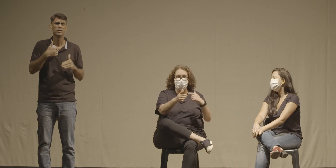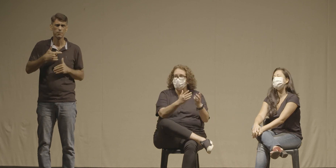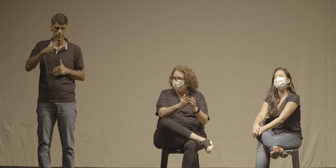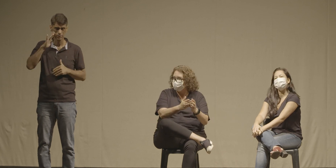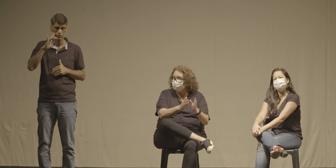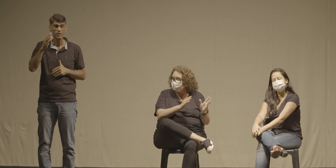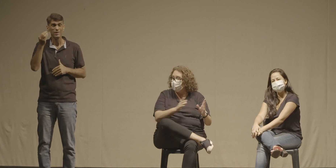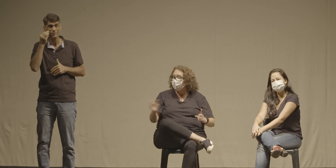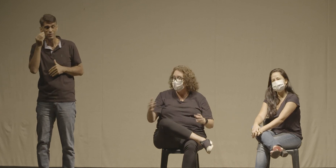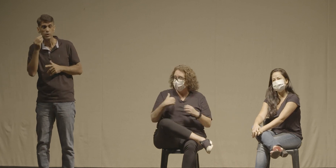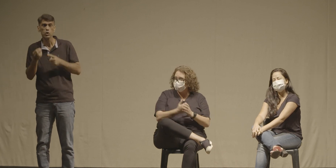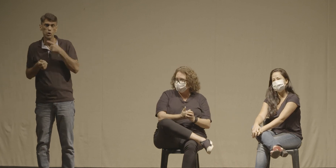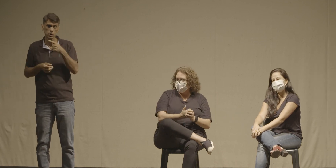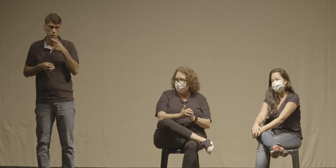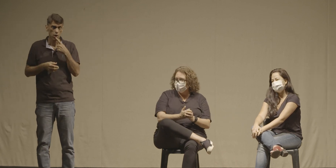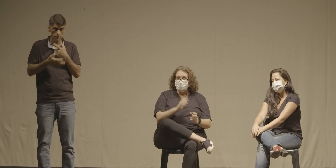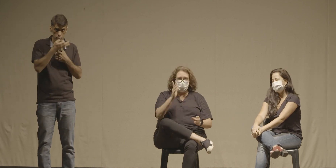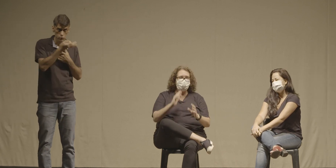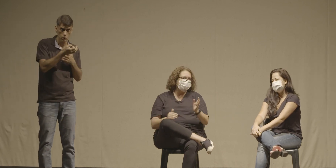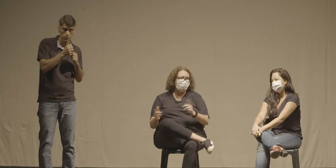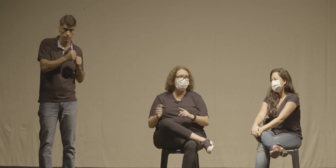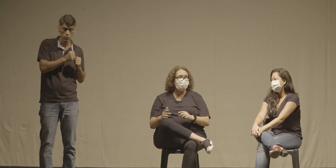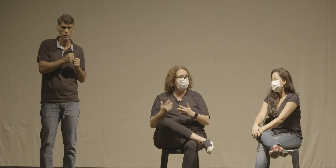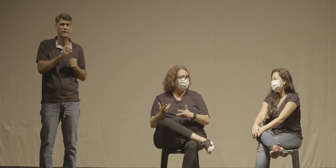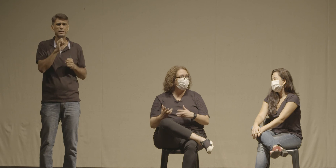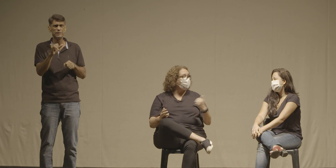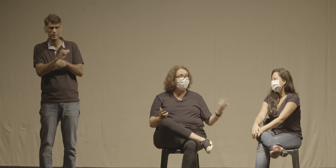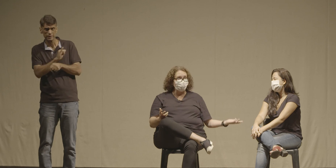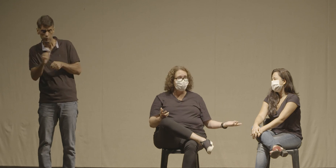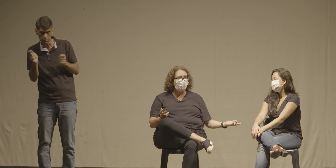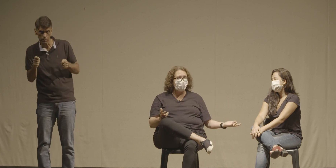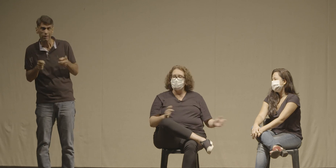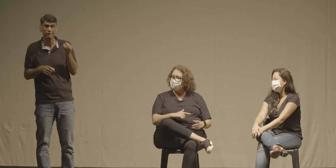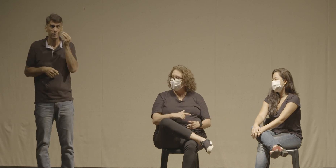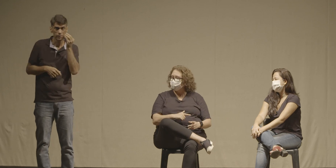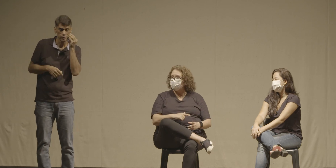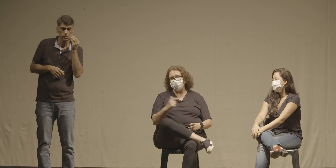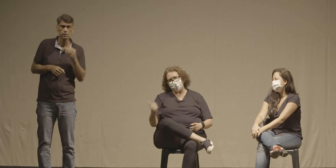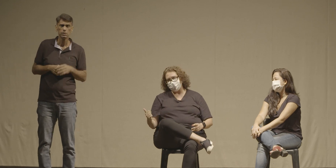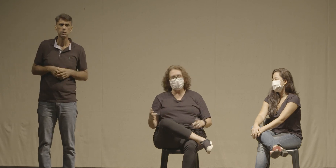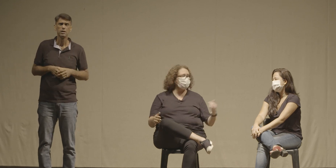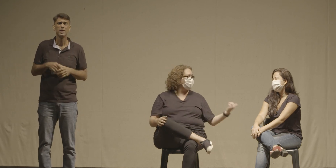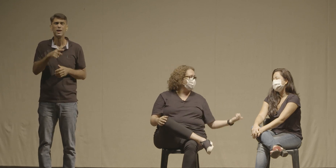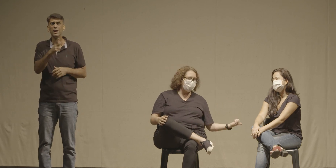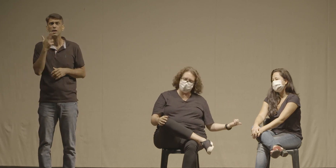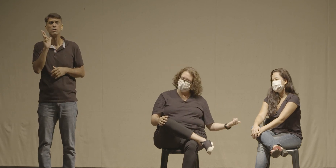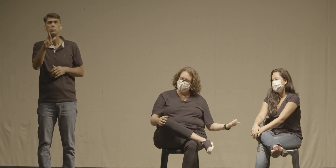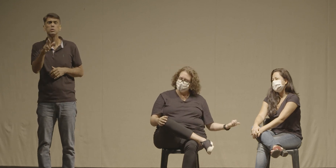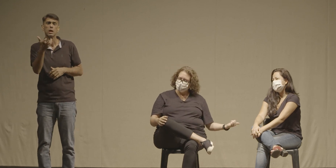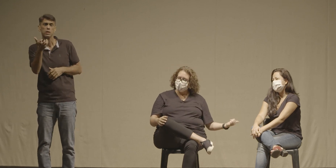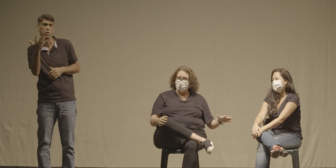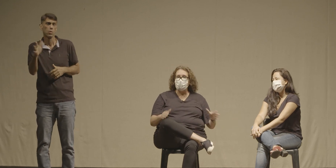gente tentou fazer assim, não deu. Posso sugerir? Se a gente fizer assim, pode dar certo. Quer tentar? Ela vai dizer se quer tentar ou se não quer